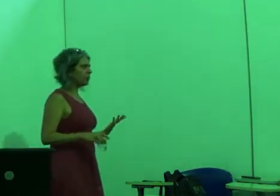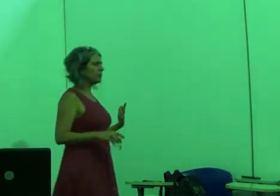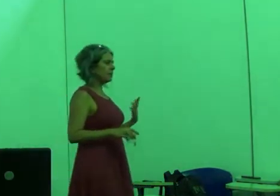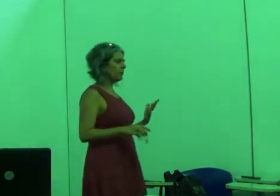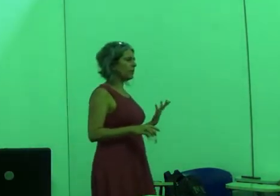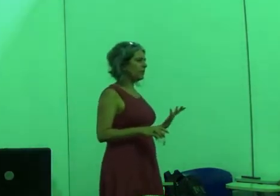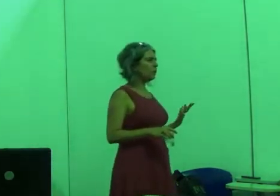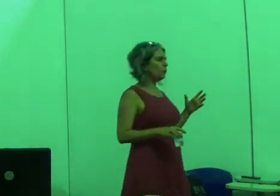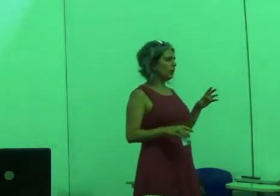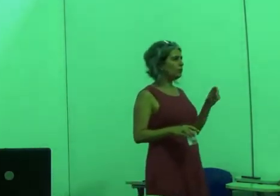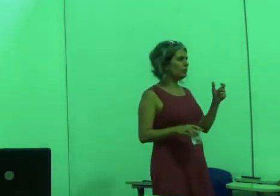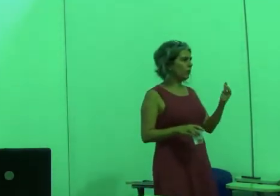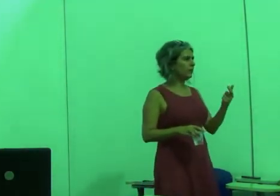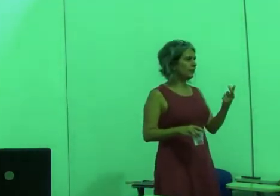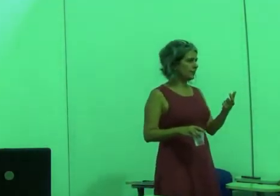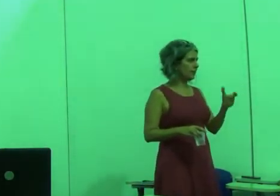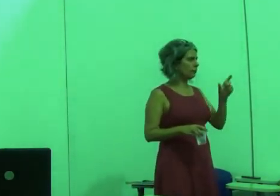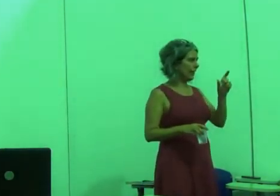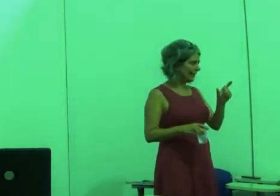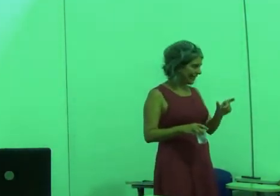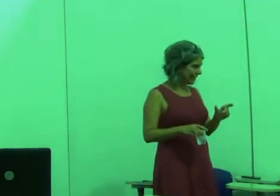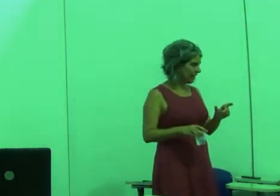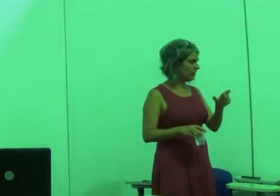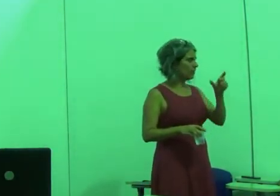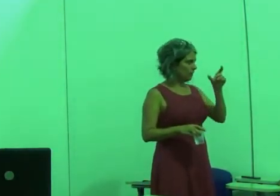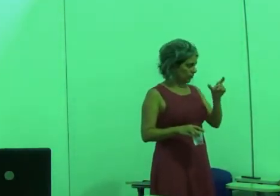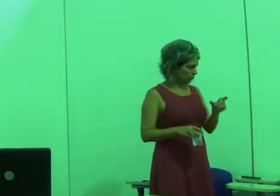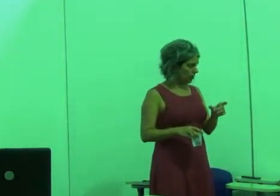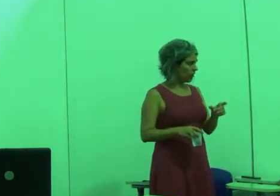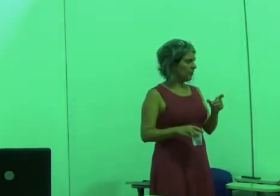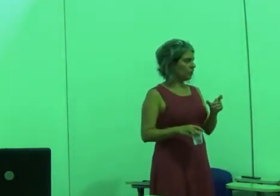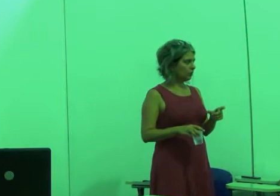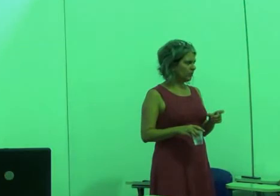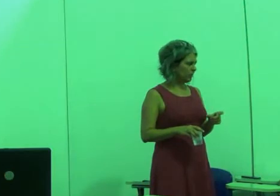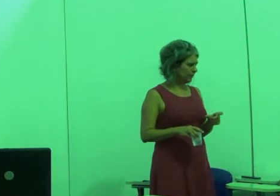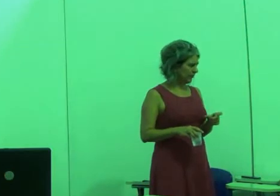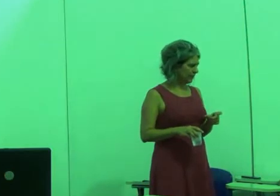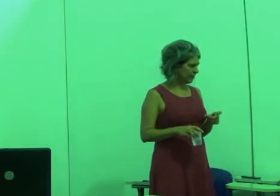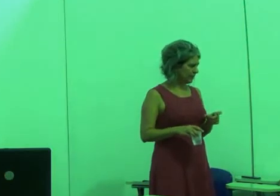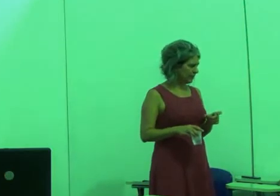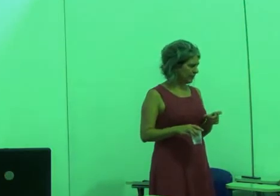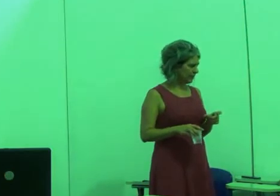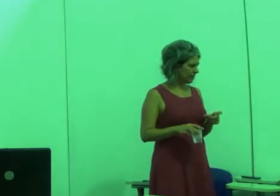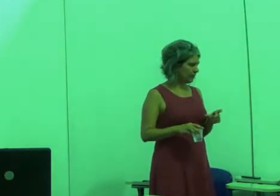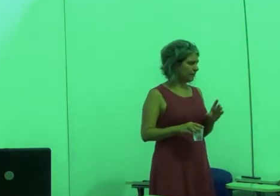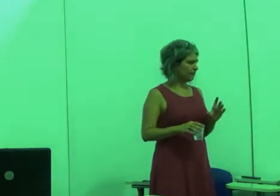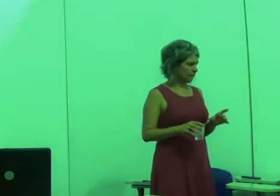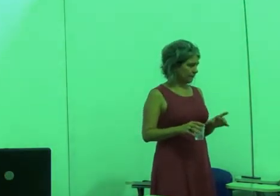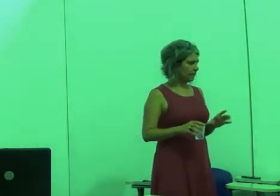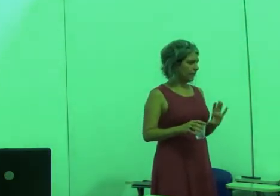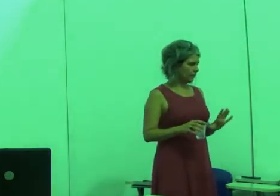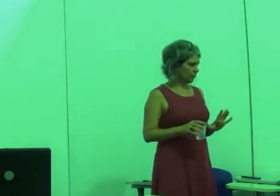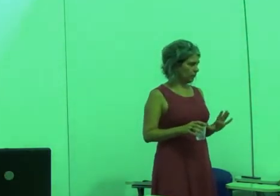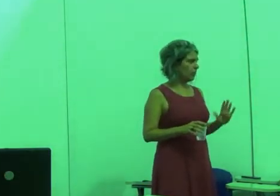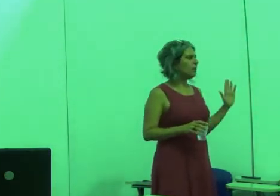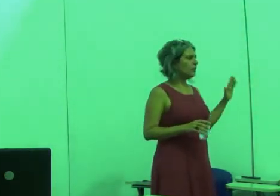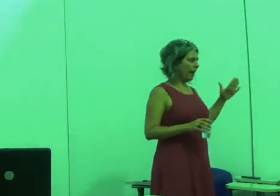se não me engano, o ano de formalização da Liga, juridicamente, é 2003. É isso. A